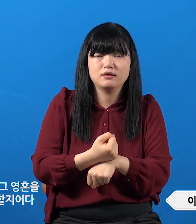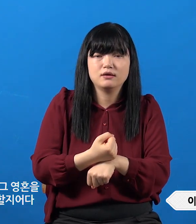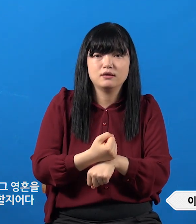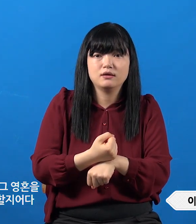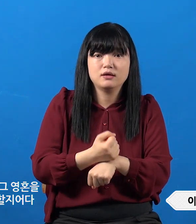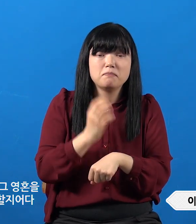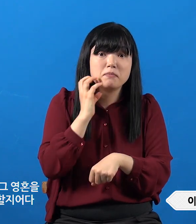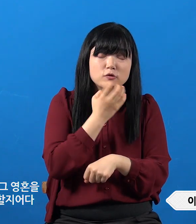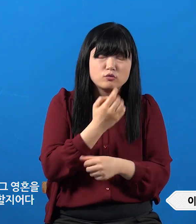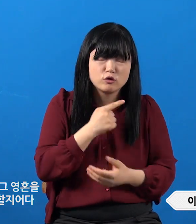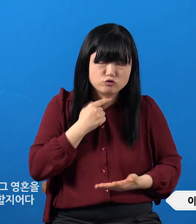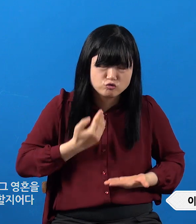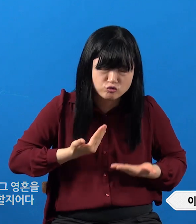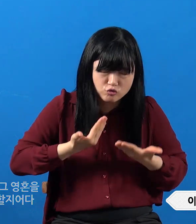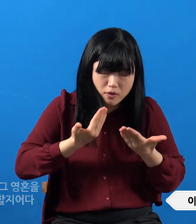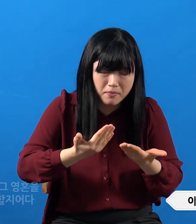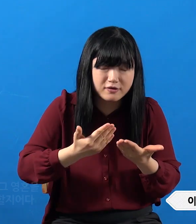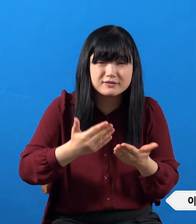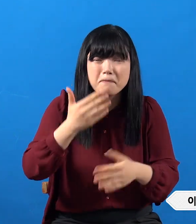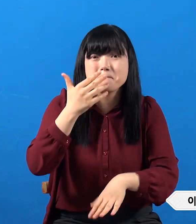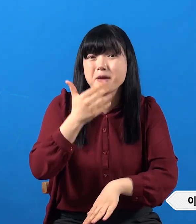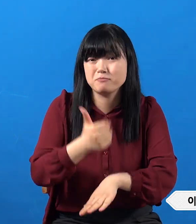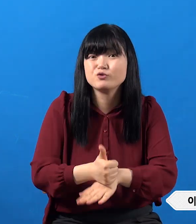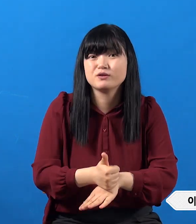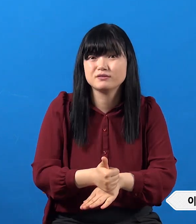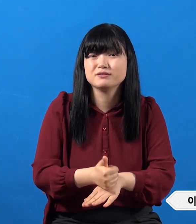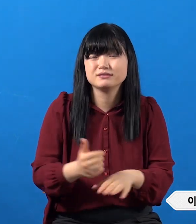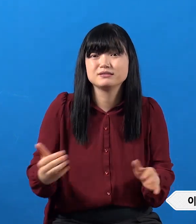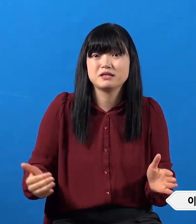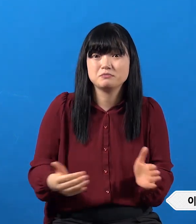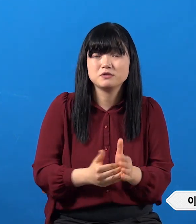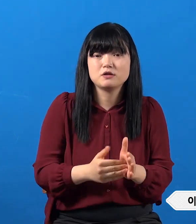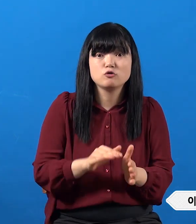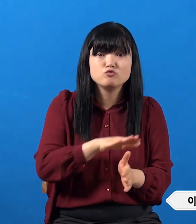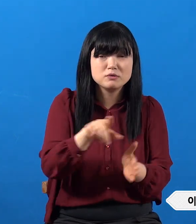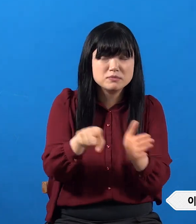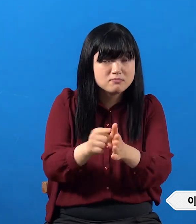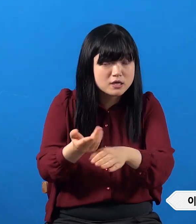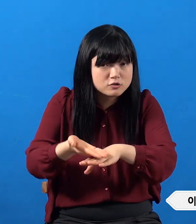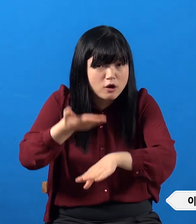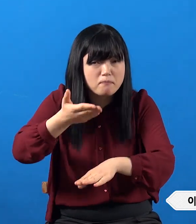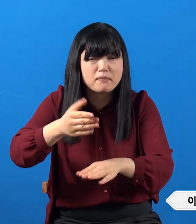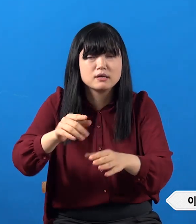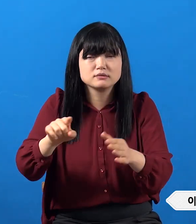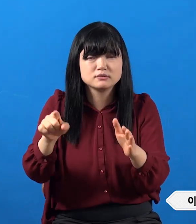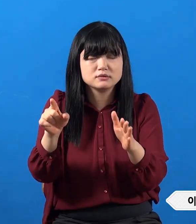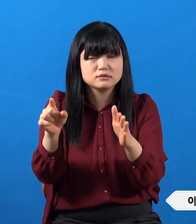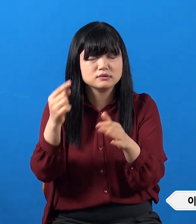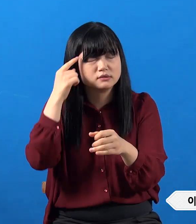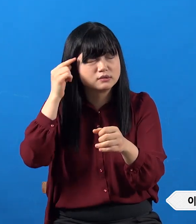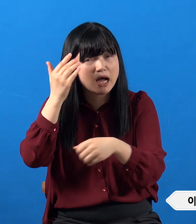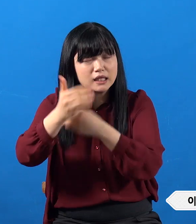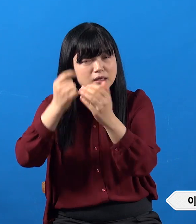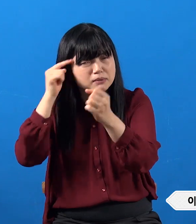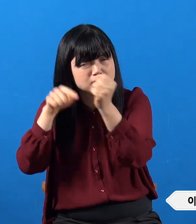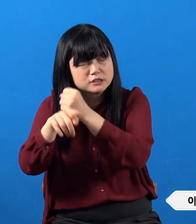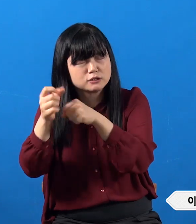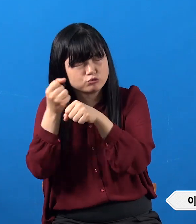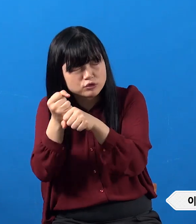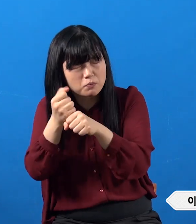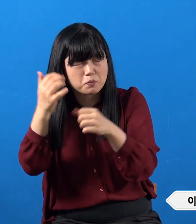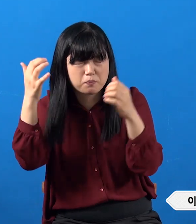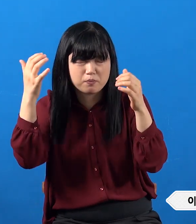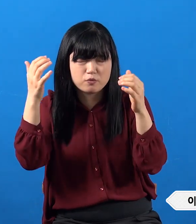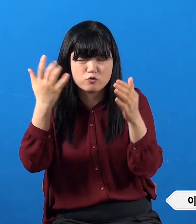베드로가 그렇게 순교하며 자기 인생을 마무리하죠. 우리의 수많은 선배들이 그 뜻을 붙들고 살다가